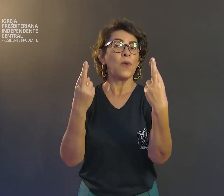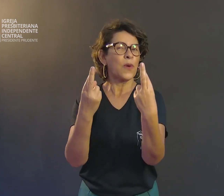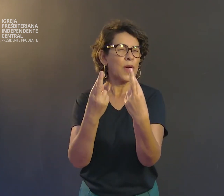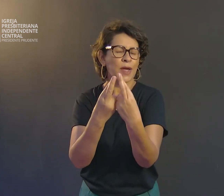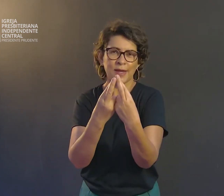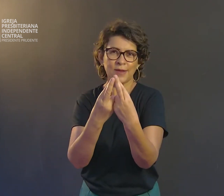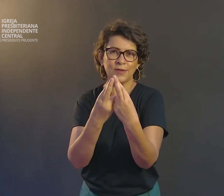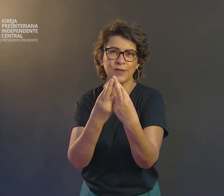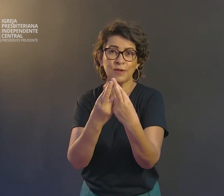sua mão.